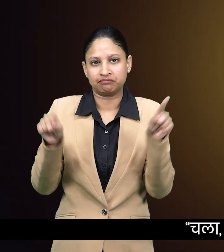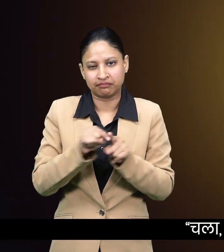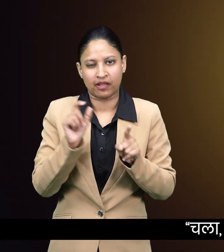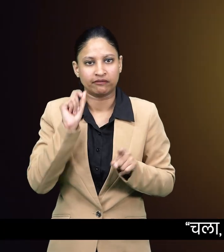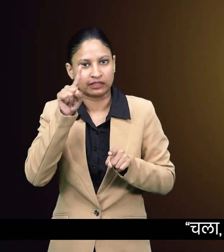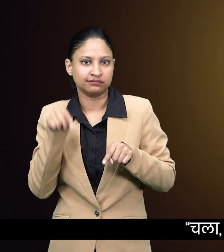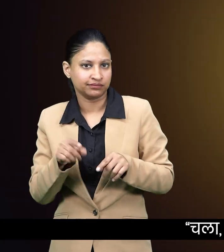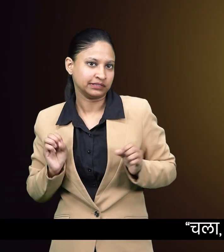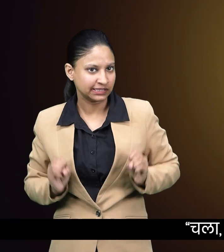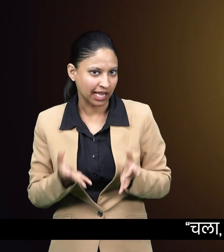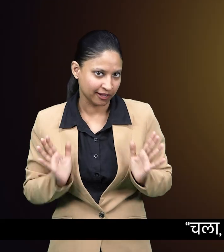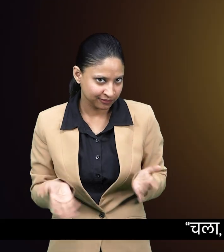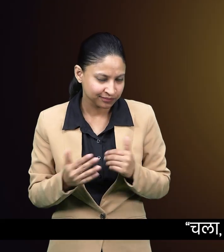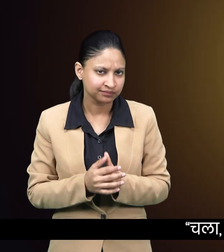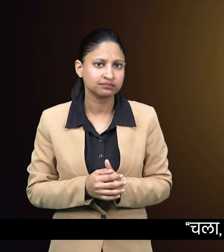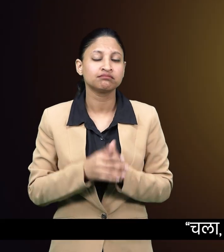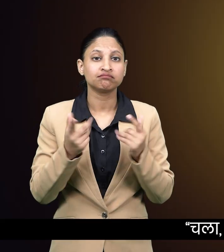चला चौकोनापासून सुरुवात करूया.